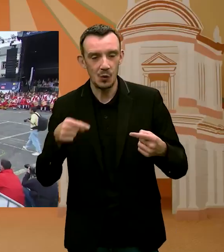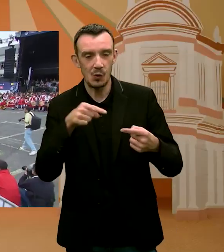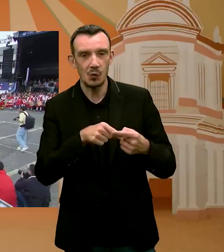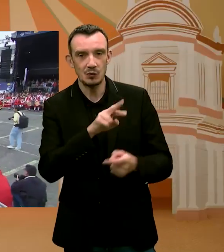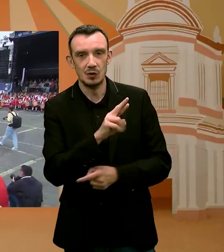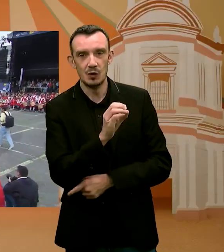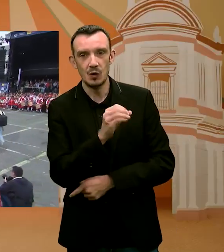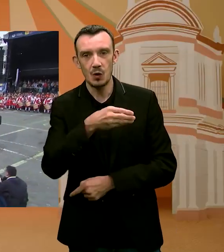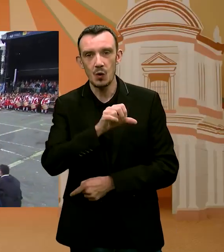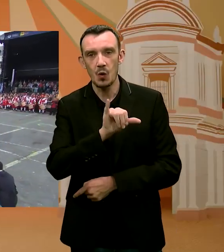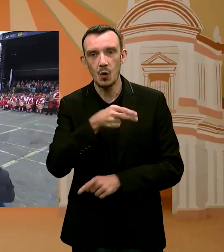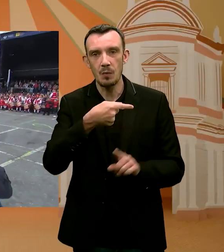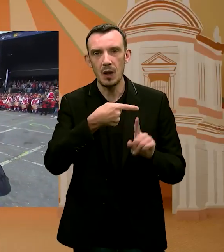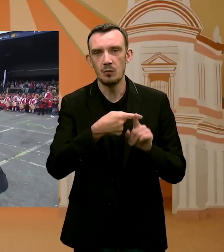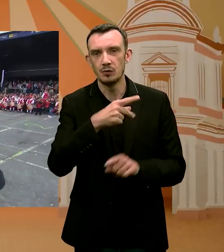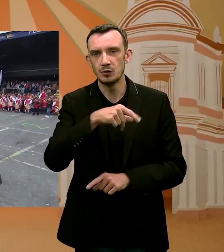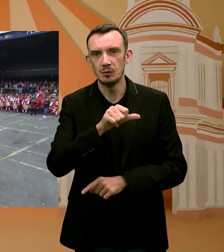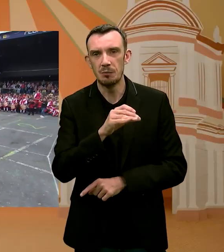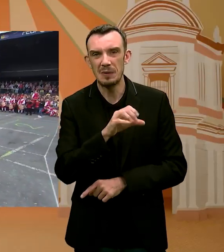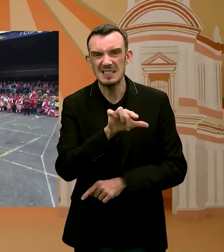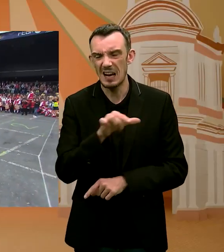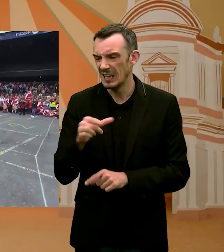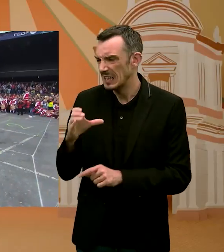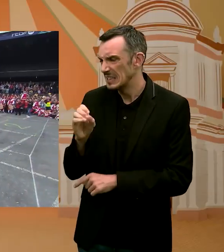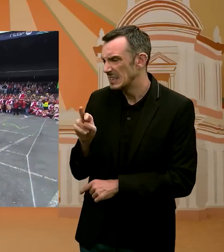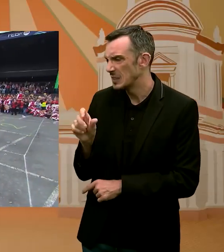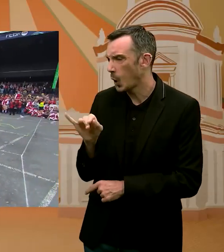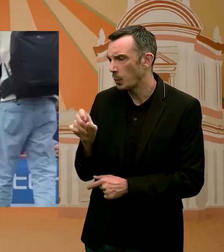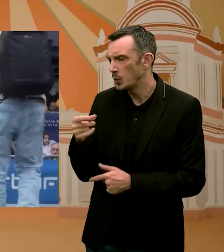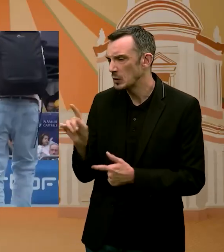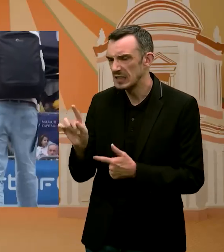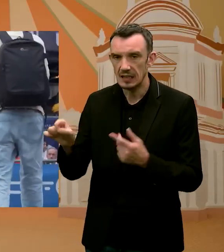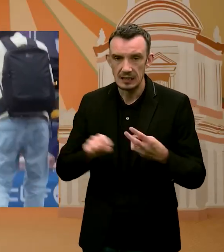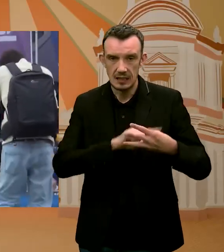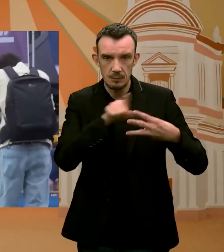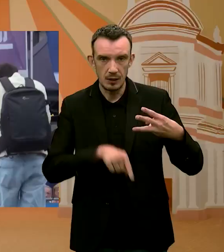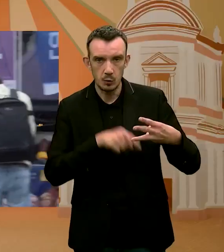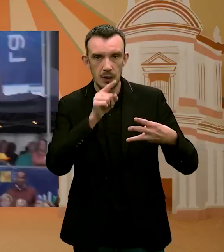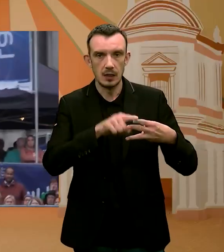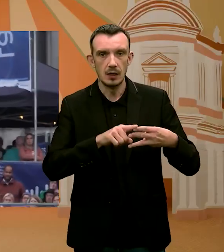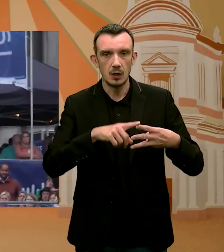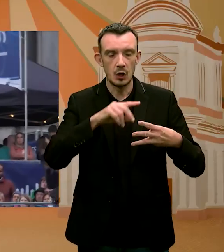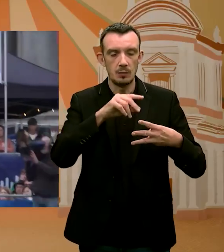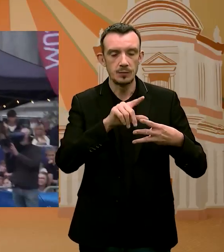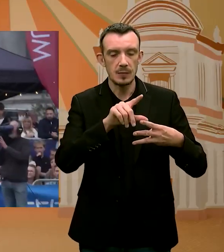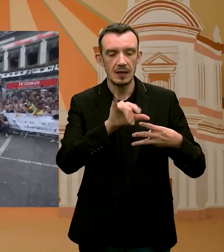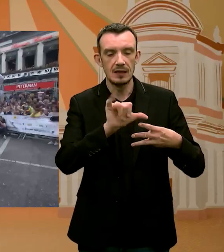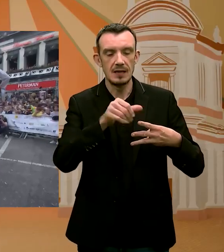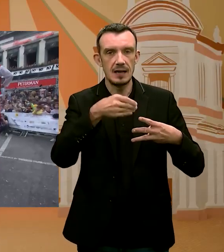Corbiot? Donc on a Christophe, son fils Liam et le cousin Jérémy. D'accord. Donc c'est une histoire de famille, 3